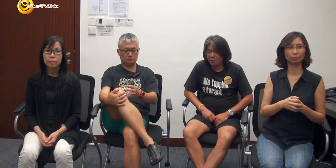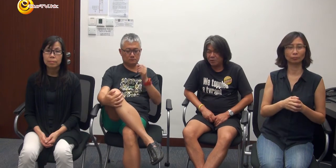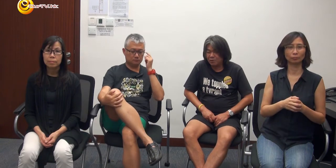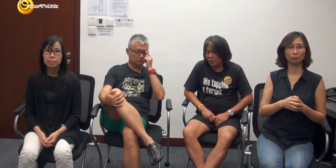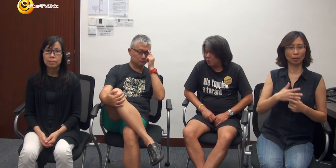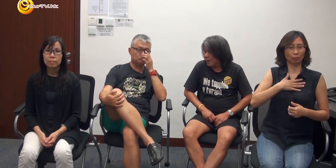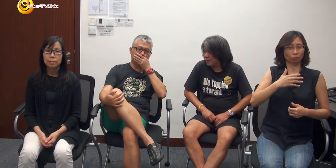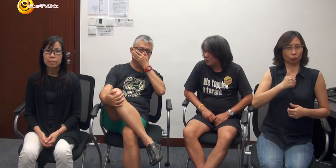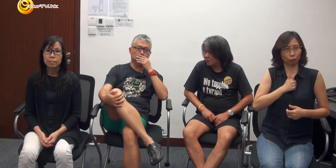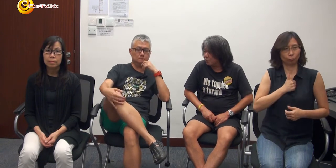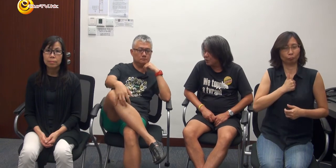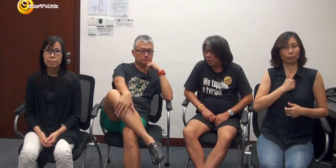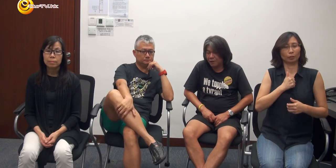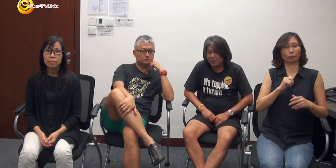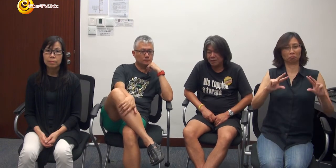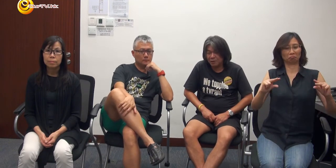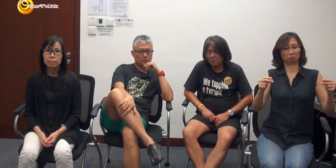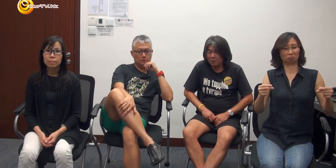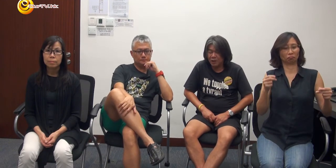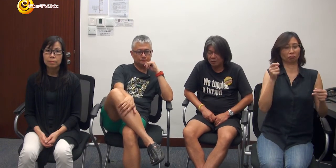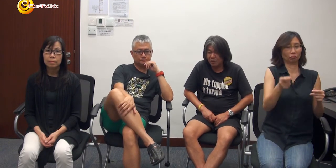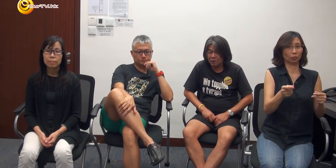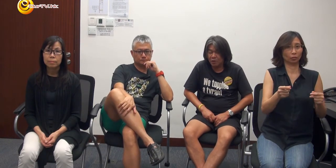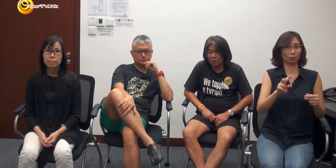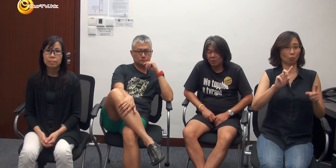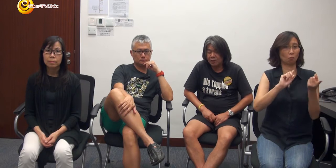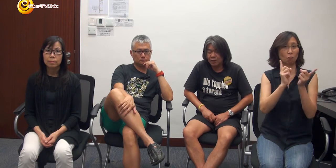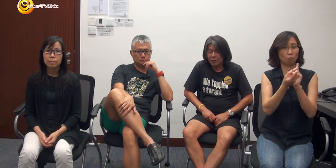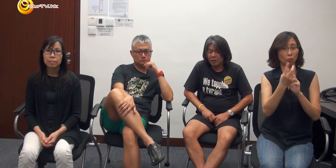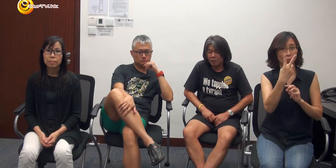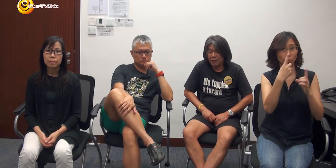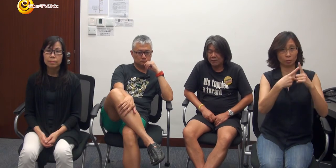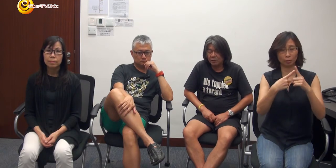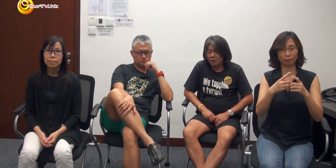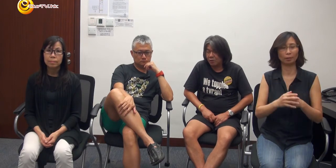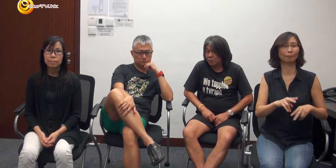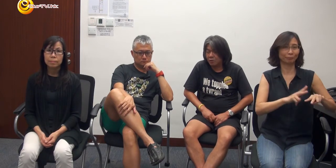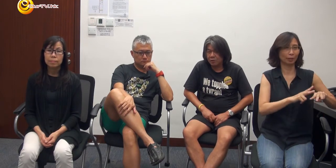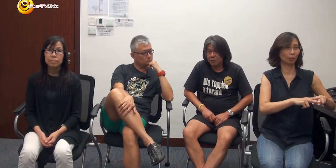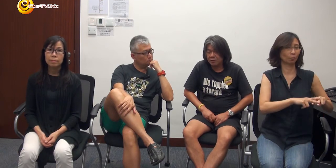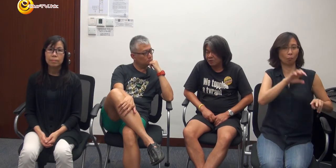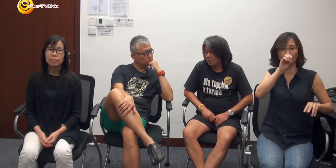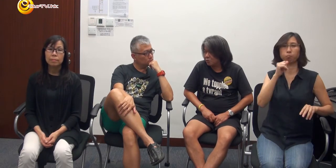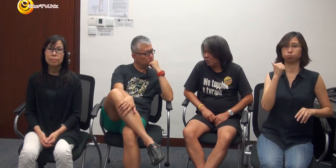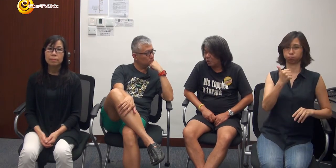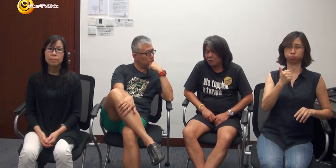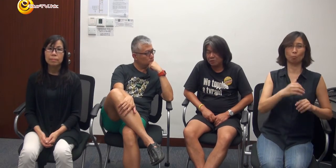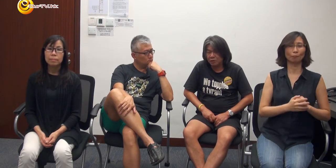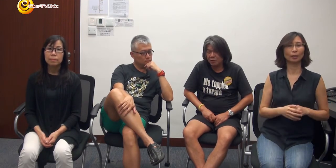備再張牌打出嚟，就換呢兩個人啦，係咪？咁問咗大陸亦都好。我覺得其實呢個已經代表咗即係差唔多最後階段嘅梁